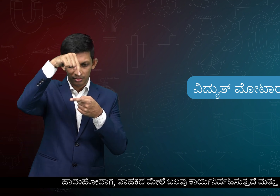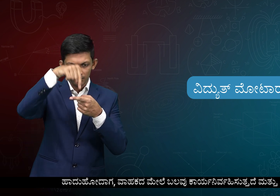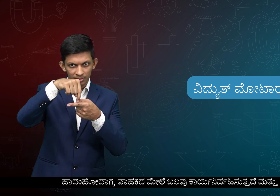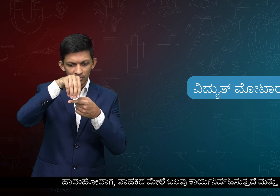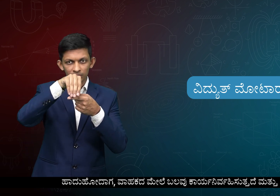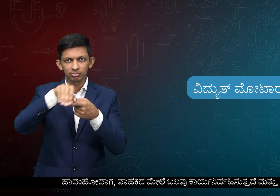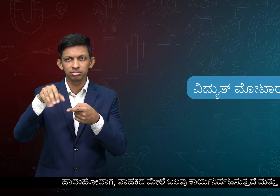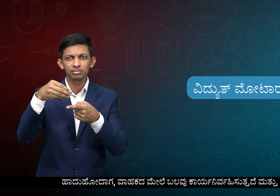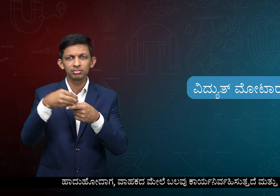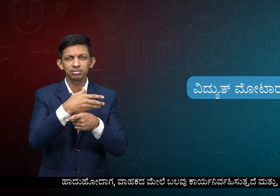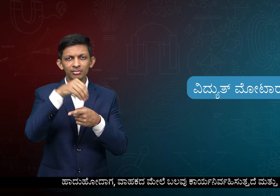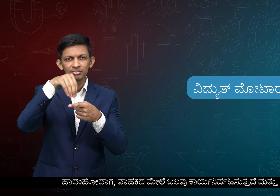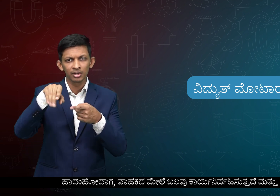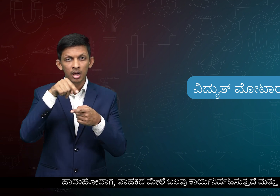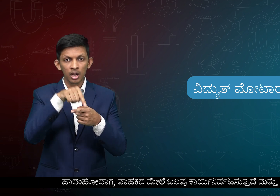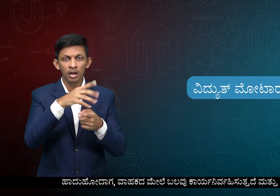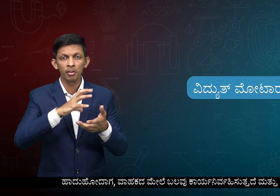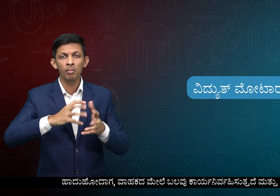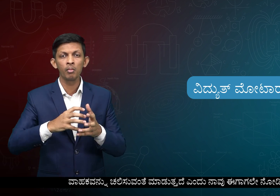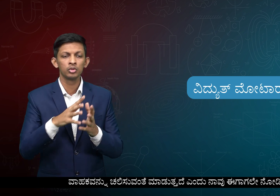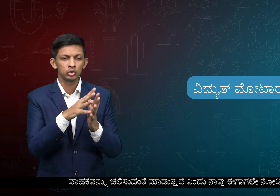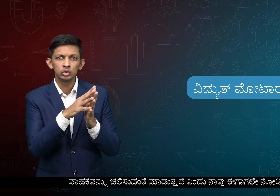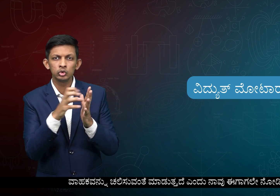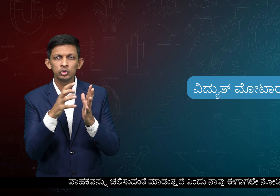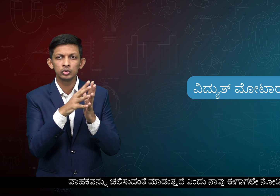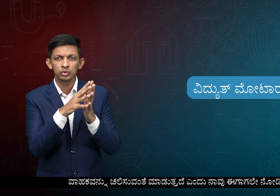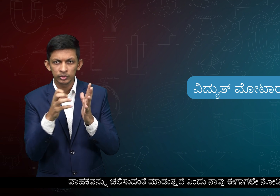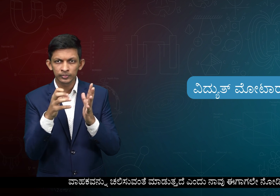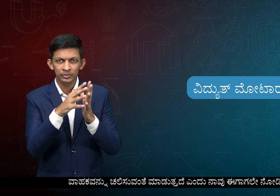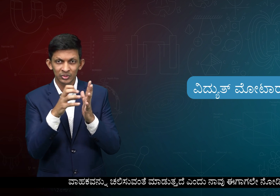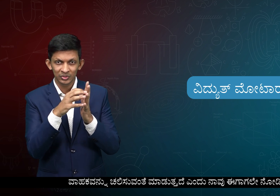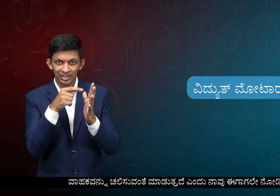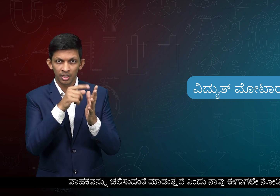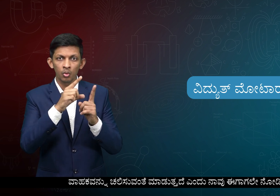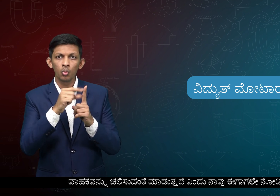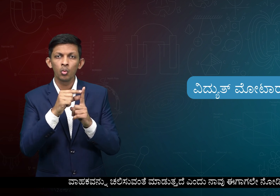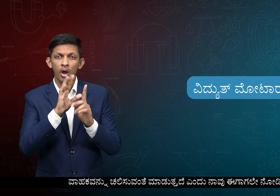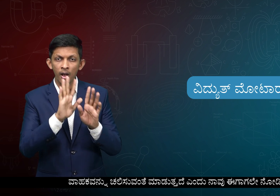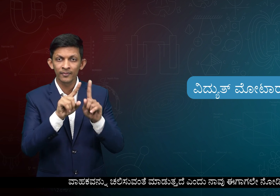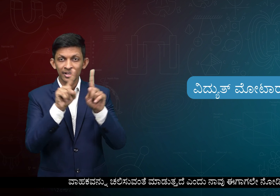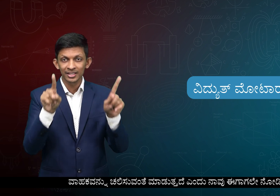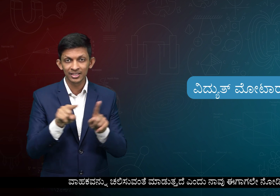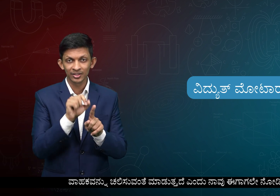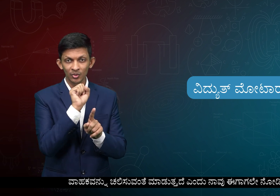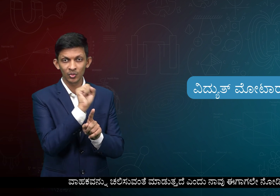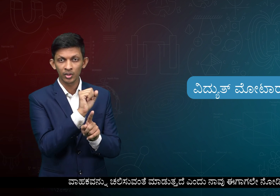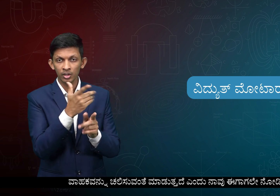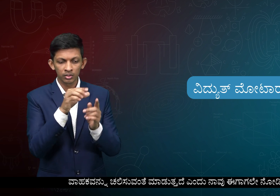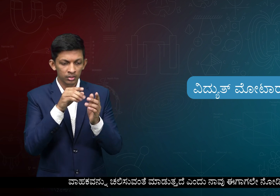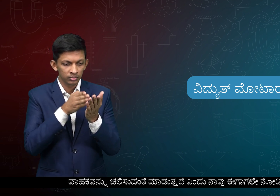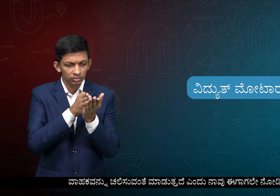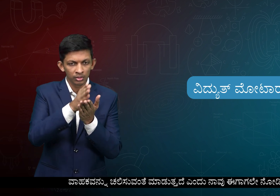ಬಲವು ಕಾರ್ಯನಿರ್ವಹಿಸುತ್ತದೆ ಮತ್ತು ಈ ಬಲವು ವಾಹಕವನ್ನು ಚಲಿಸುವಂತೆ ಮಾಡುತ್ತದೆ ಎಂದು ನಾವು